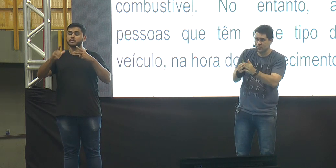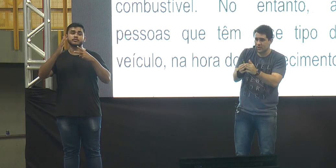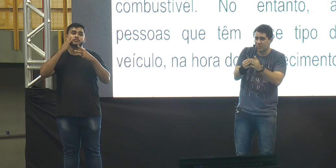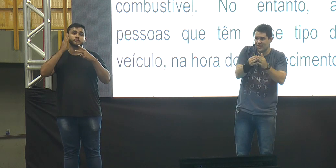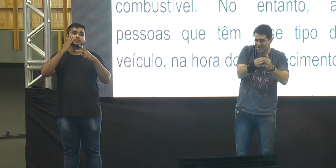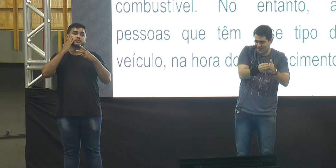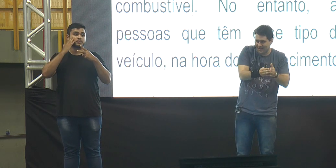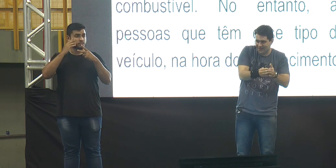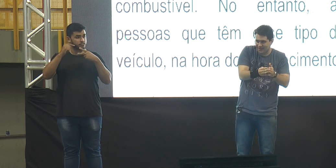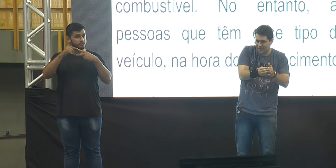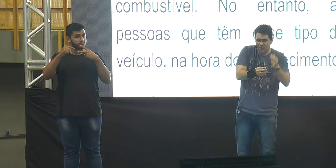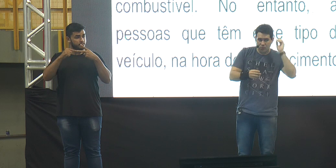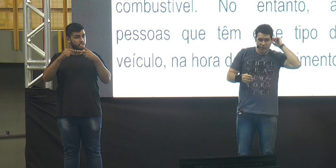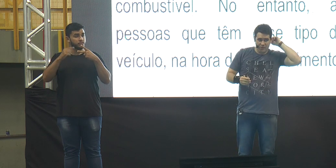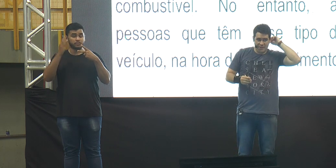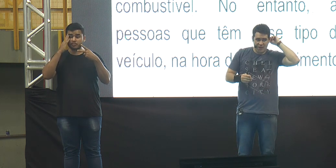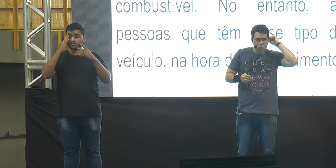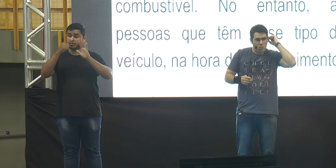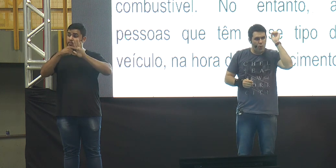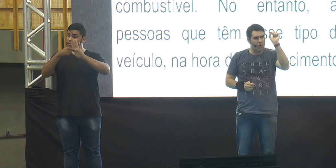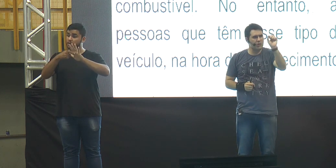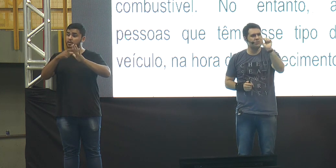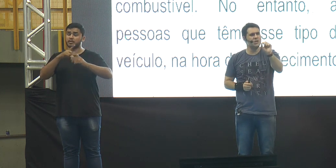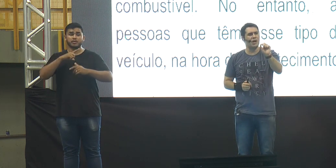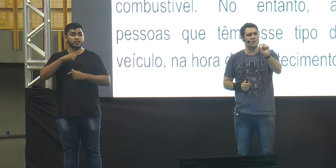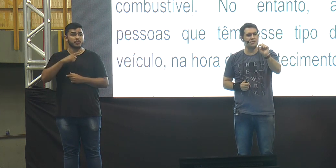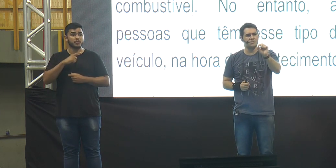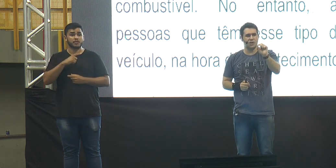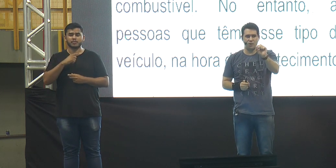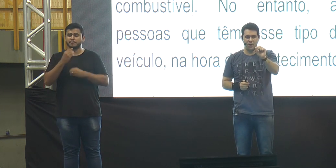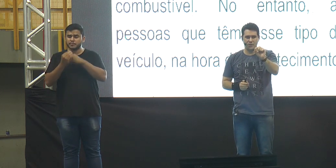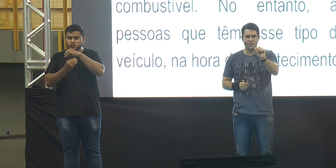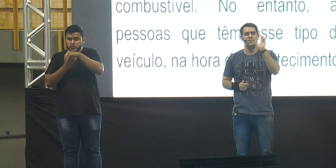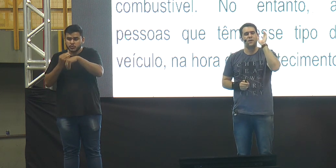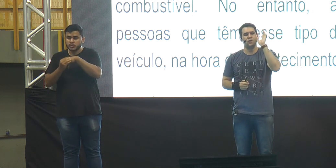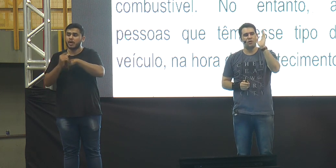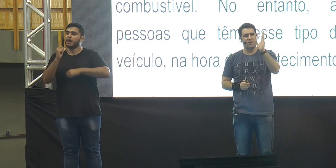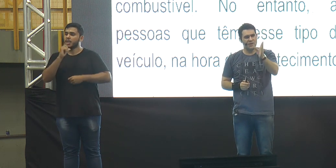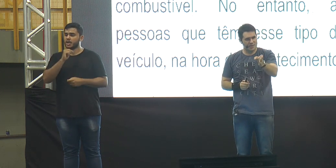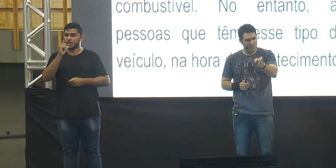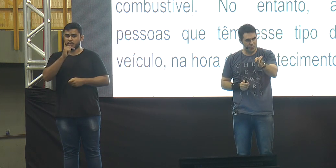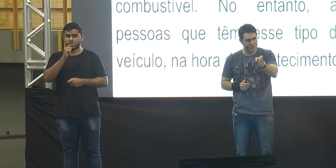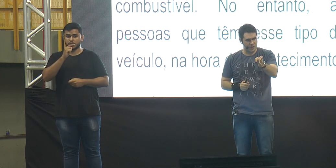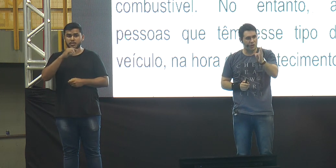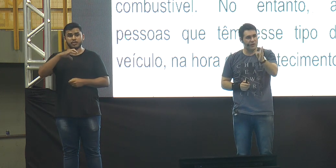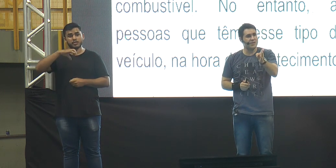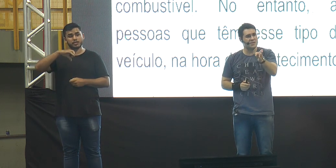uma solução hidratada. Porque você tem um pouquinho de água, geralmente